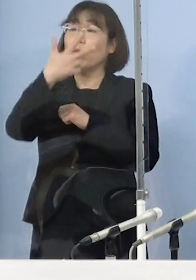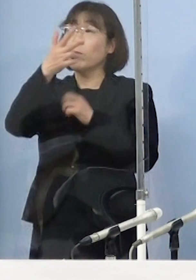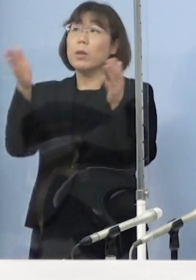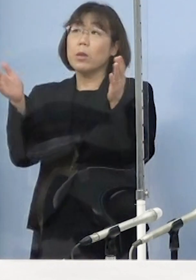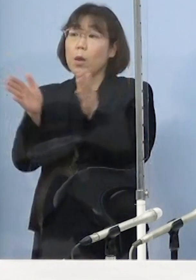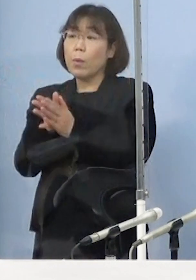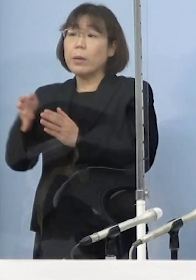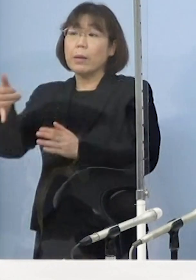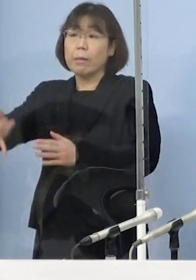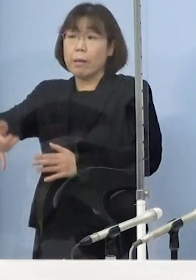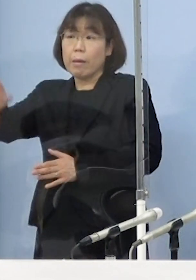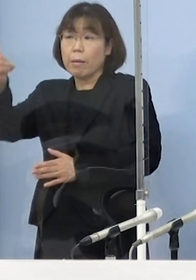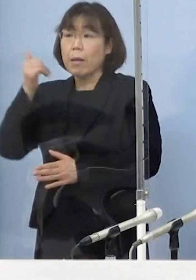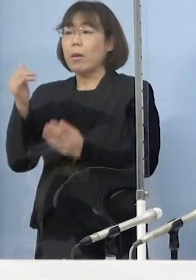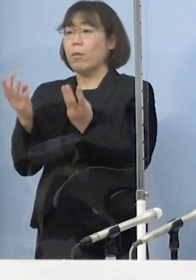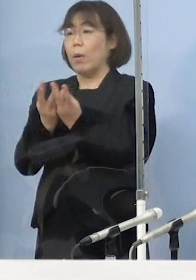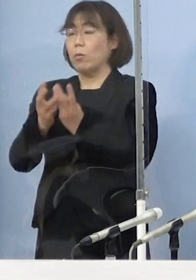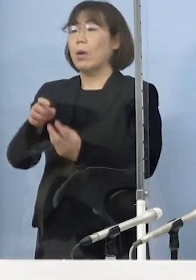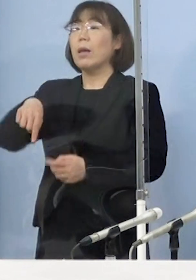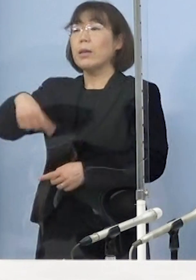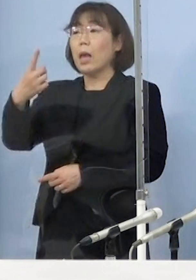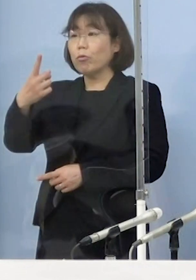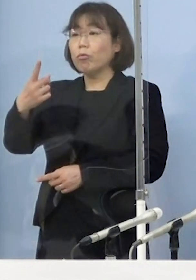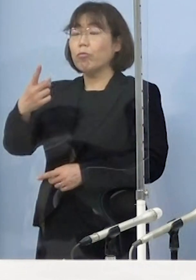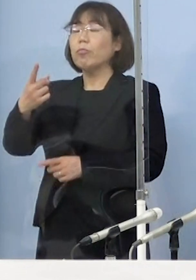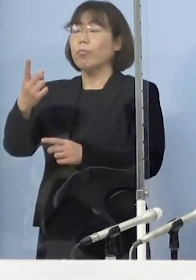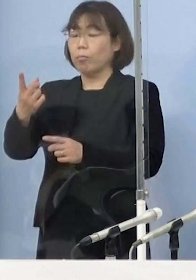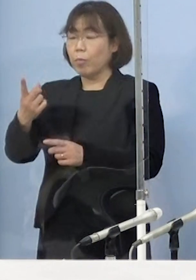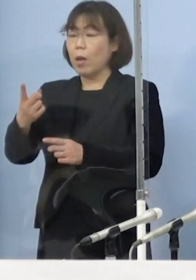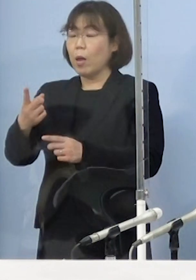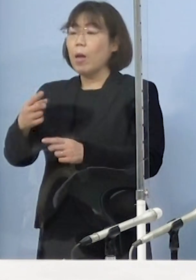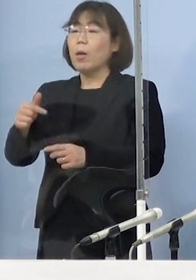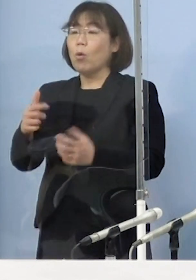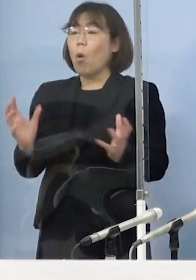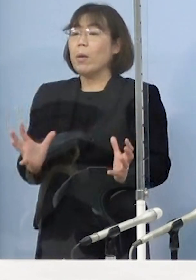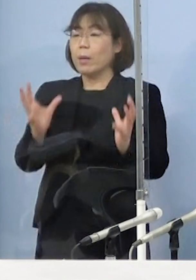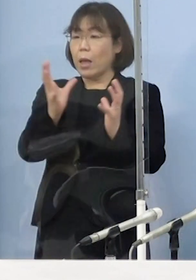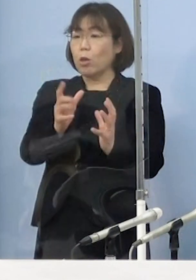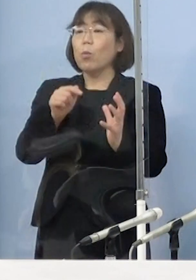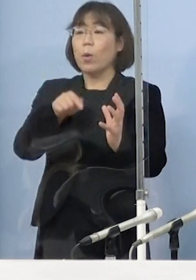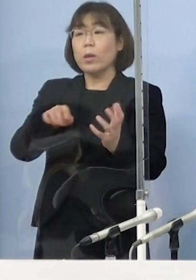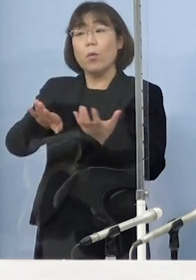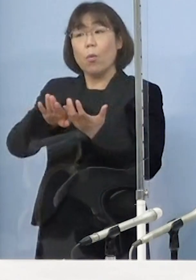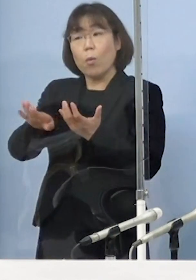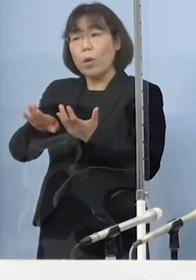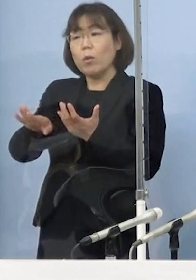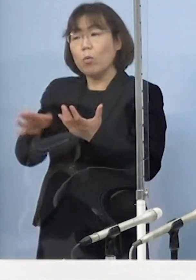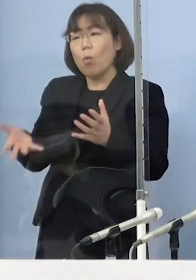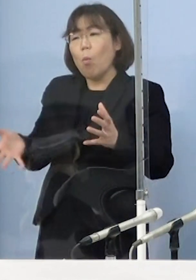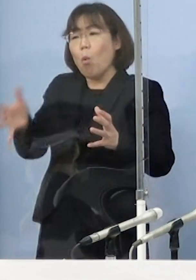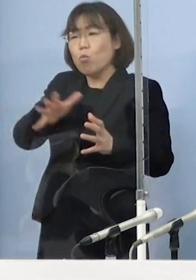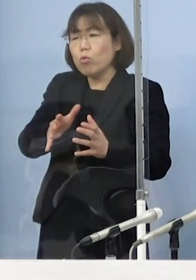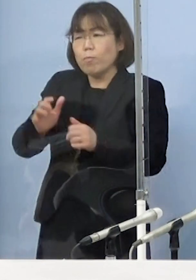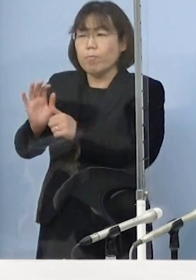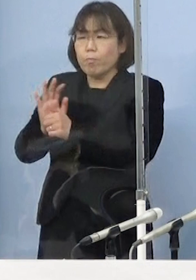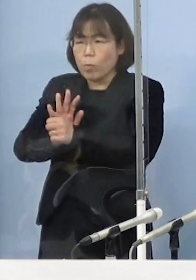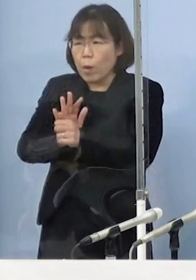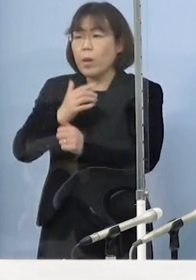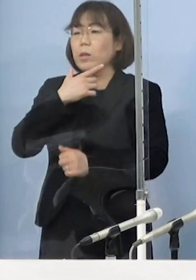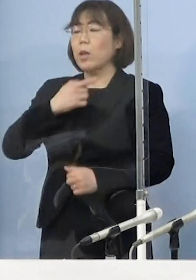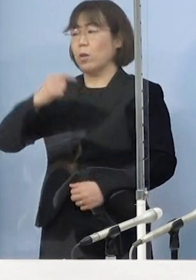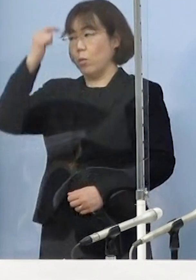線でしっかりと大規模接種、あるいはそれ以外の部分も含めてバックアップ体制を取ると、このように考え